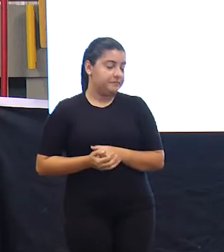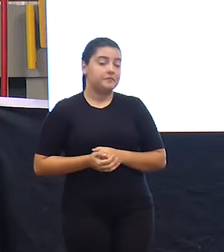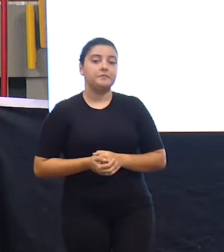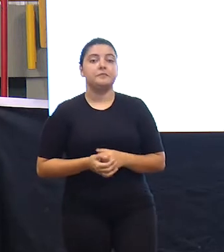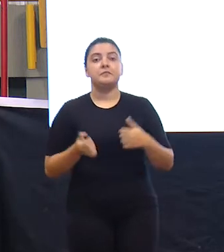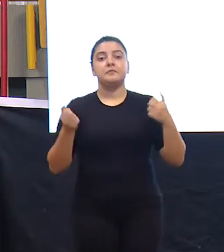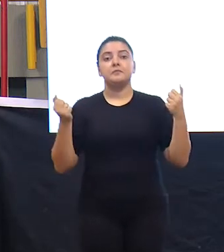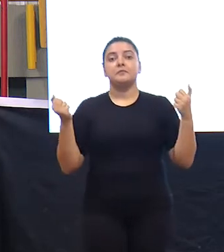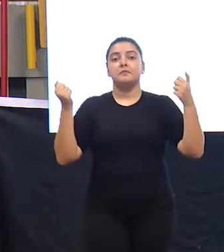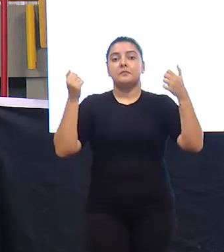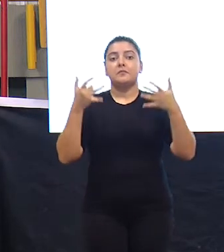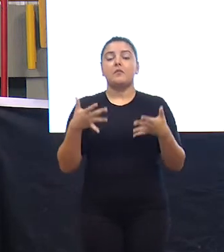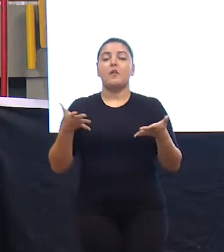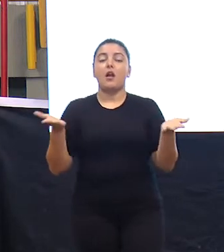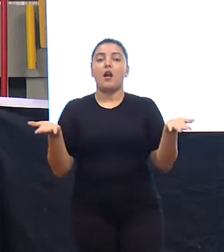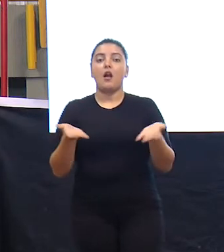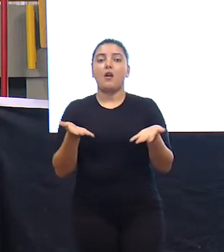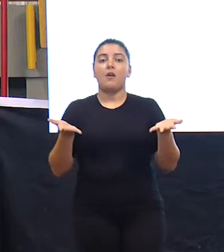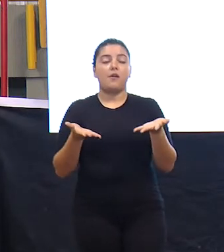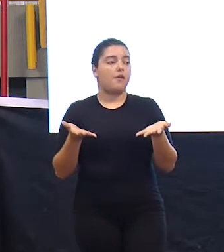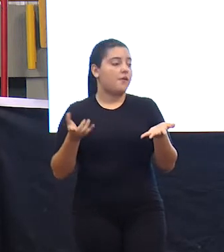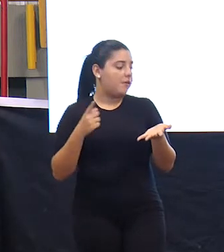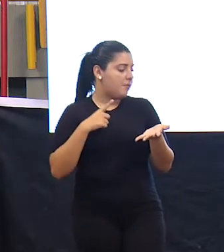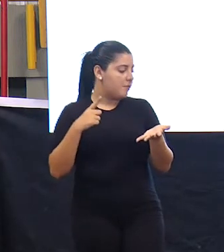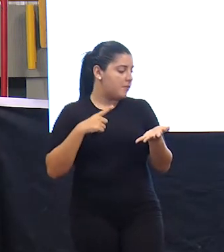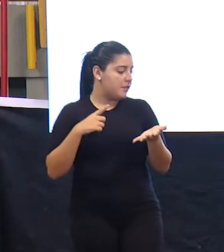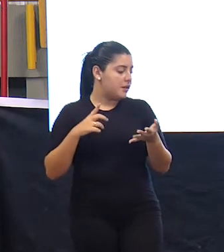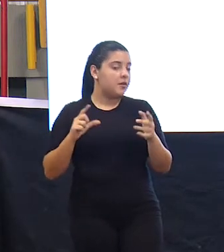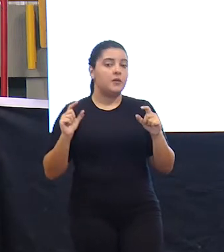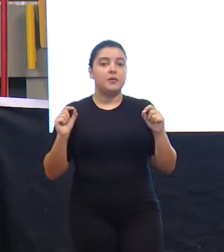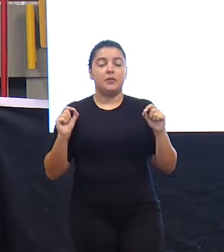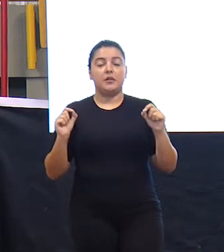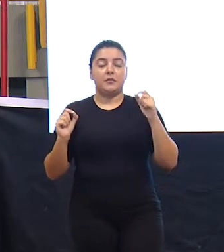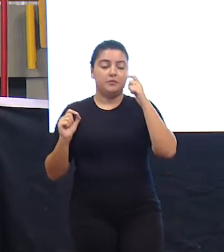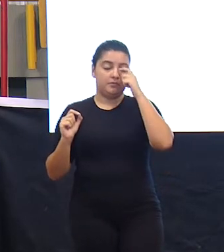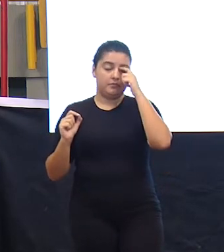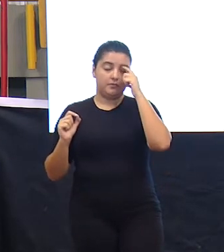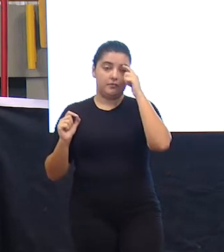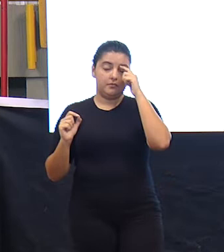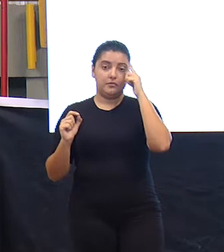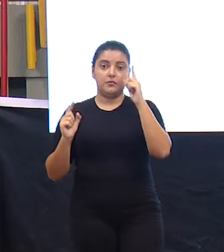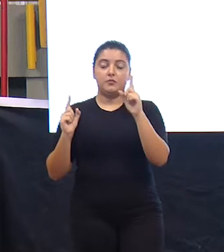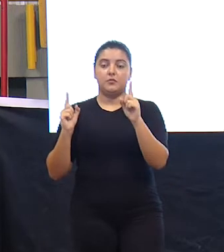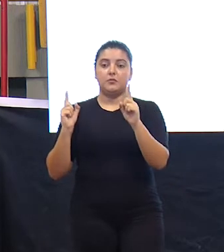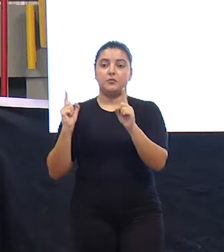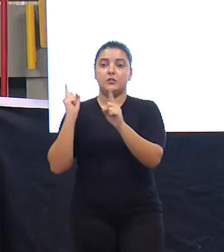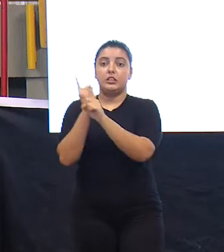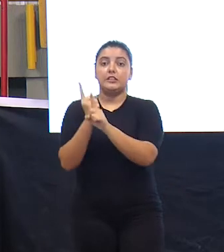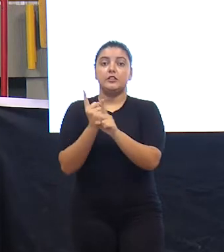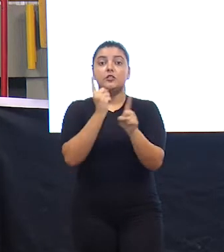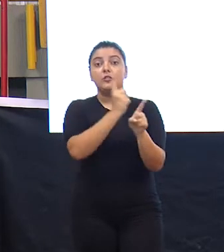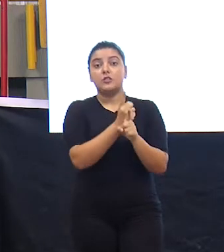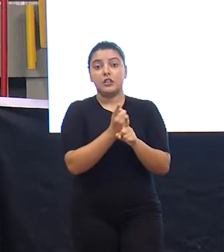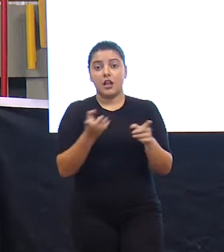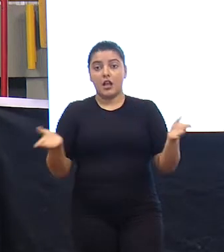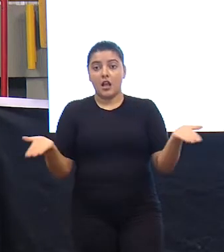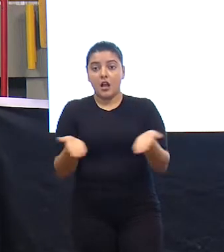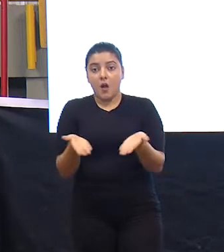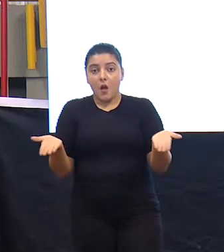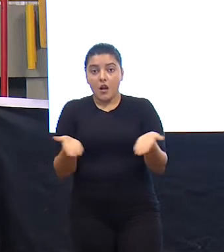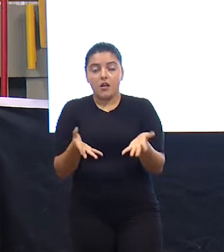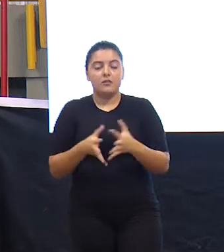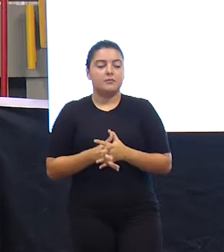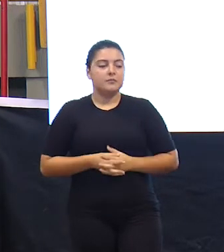fazer é um joguinho de encaixe. É a chamada matemática dos blocos. Vamos fazer joguinho